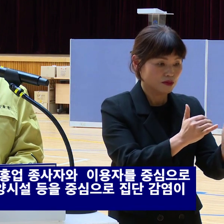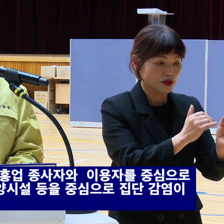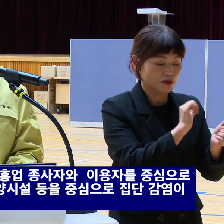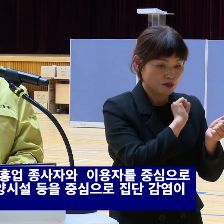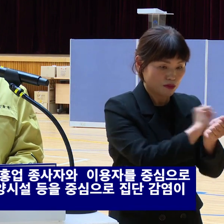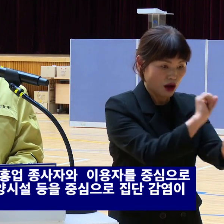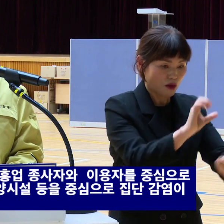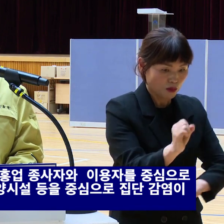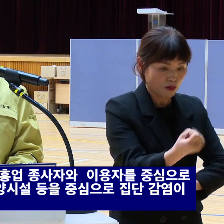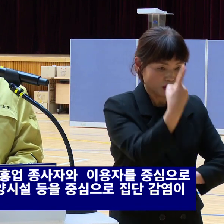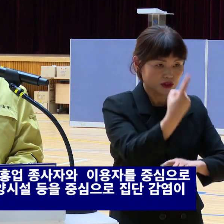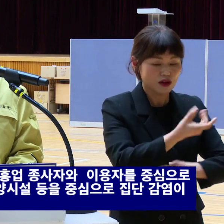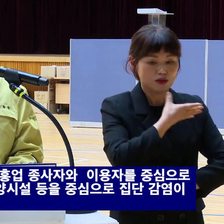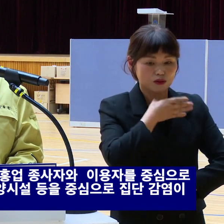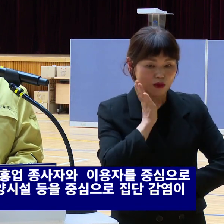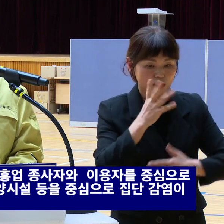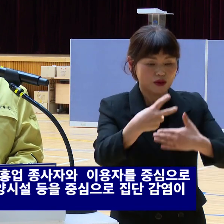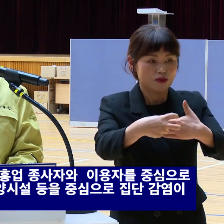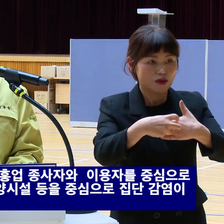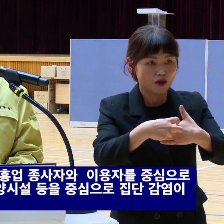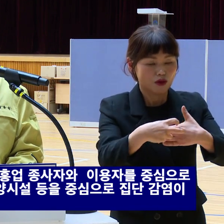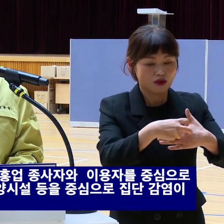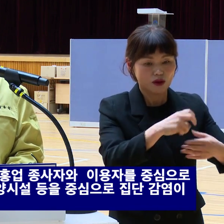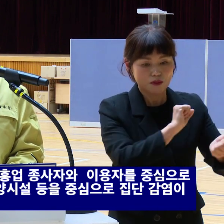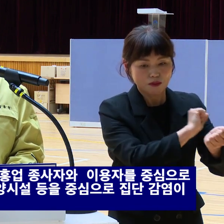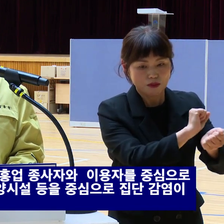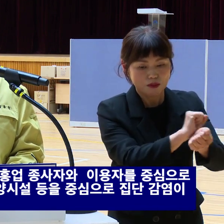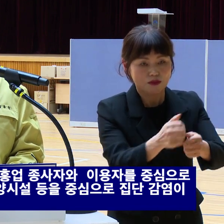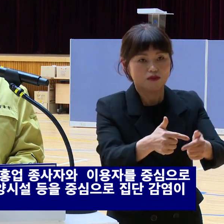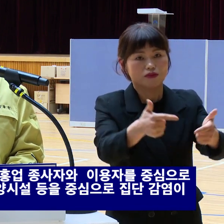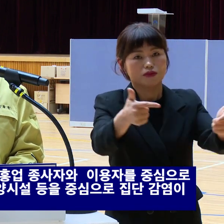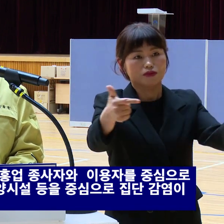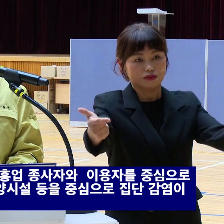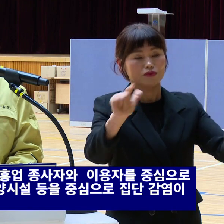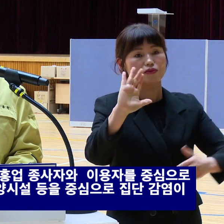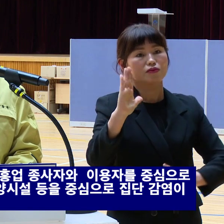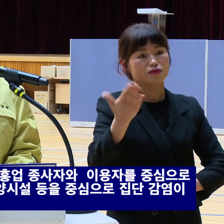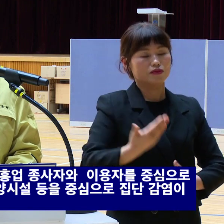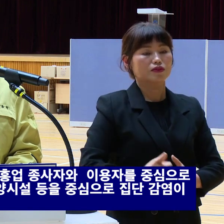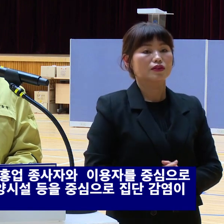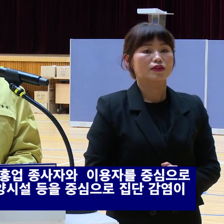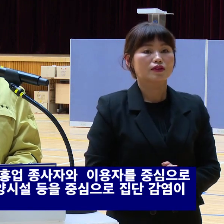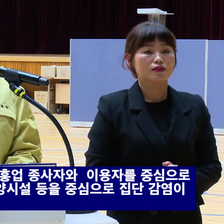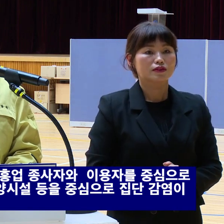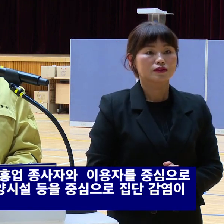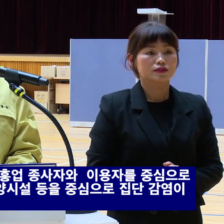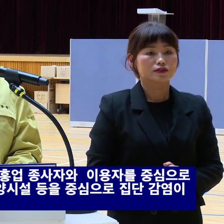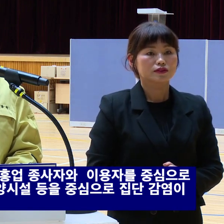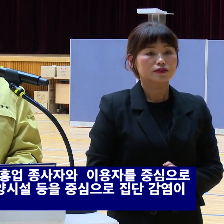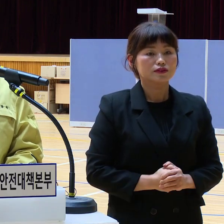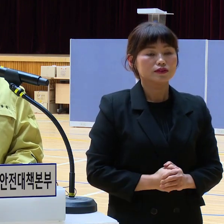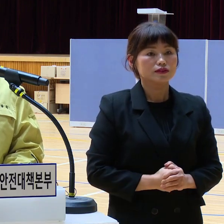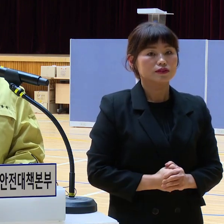발생하였으며 요양병원, 요양시설 등을 중심으로 집단 감염이 급증하였습니다.